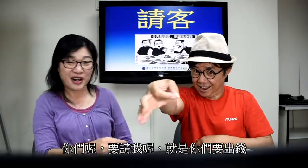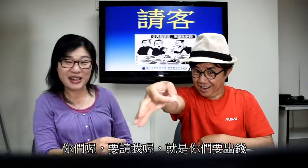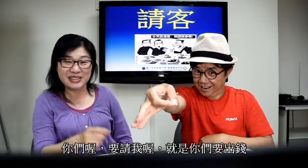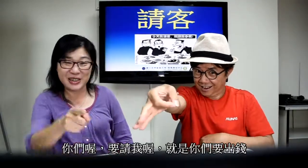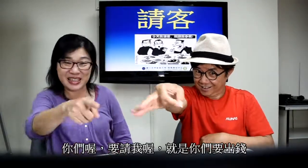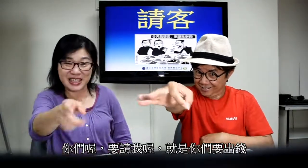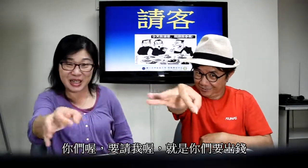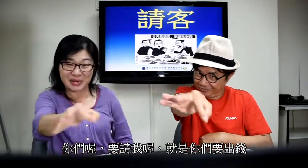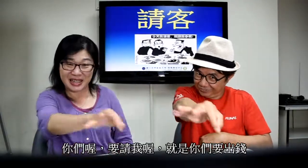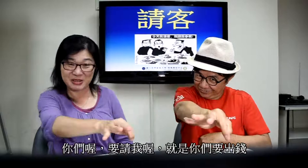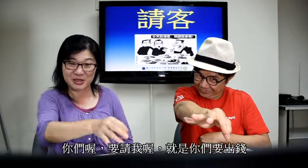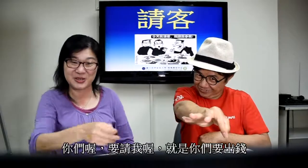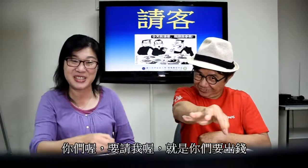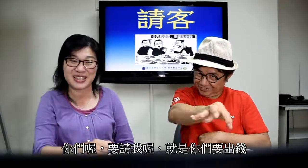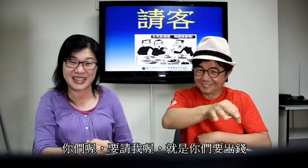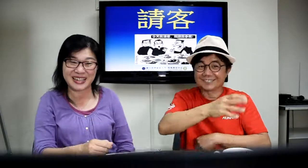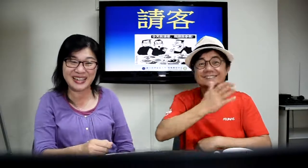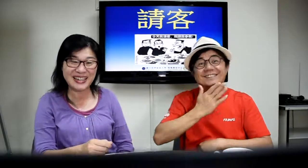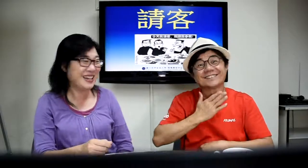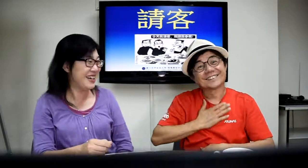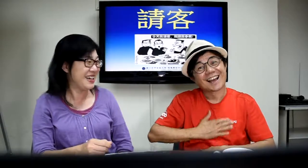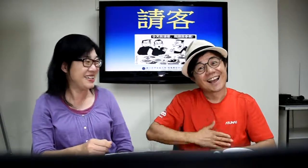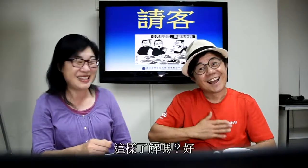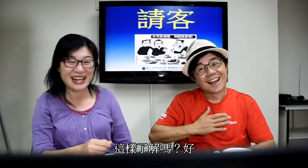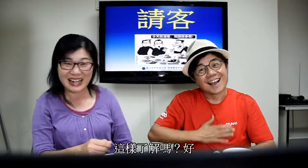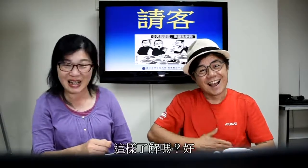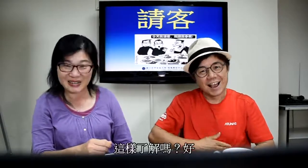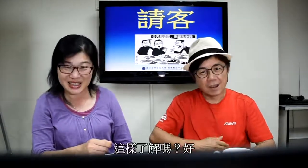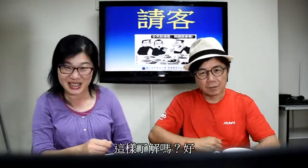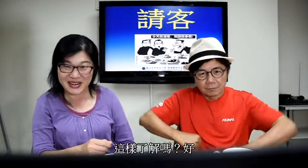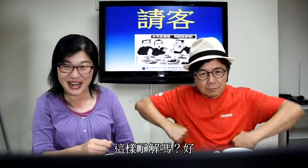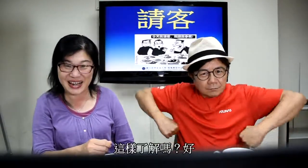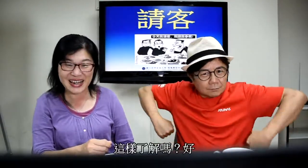就是你们要出钱，这样了解吗？